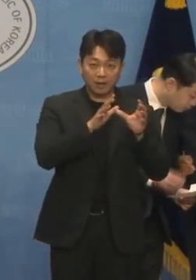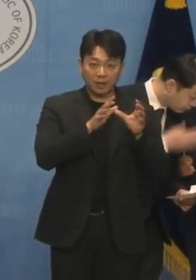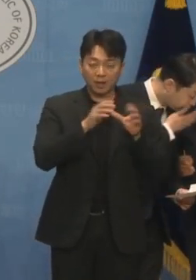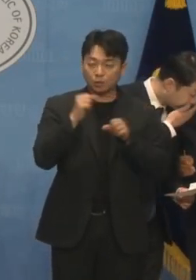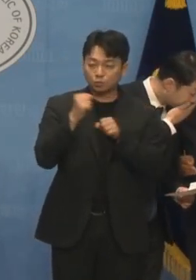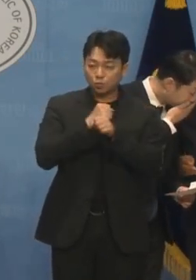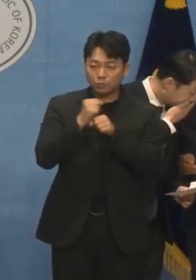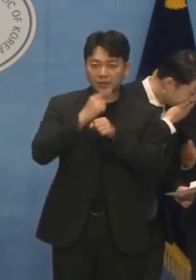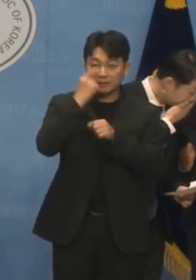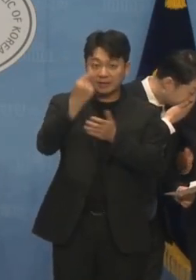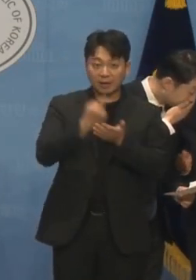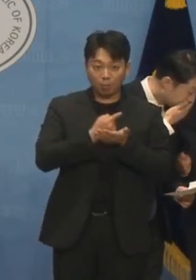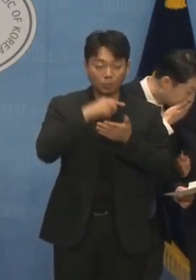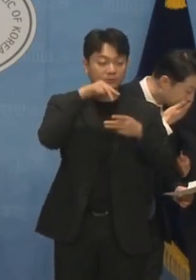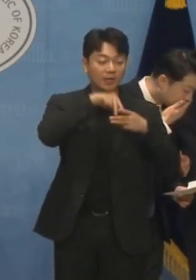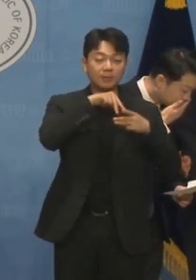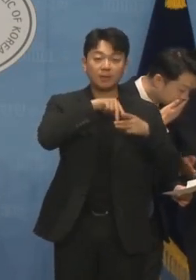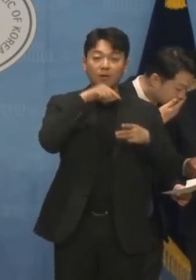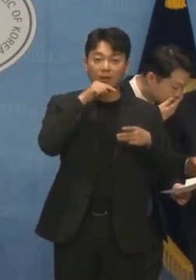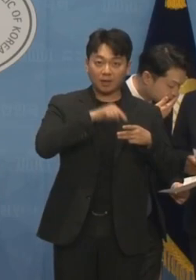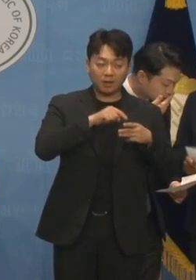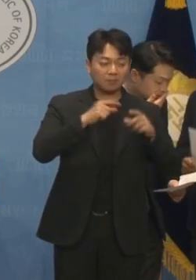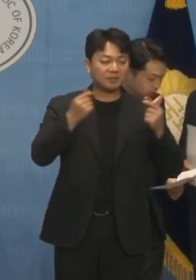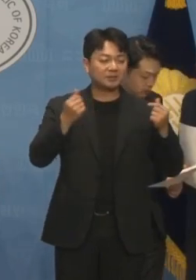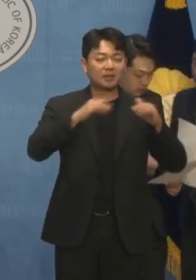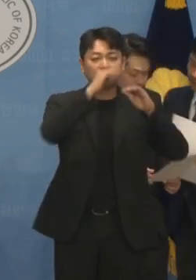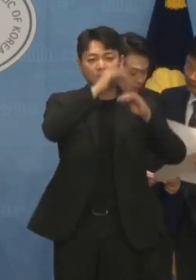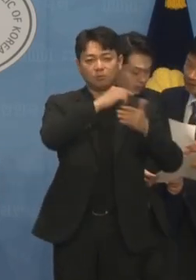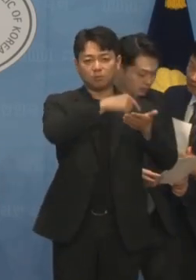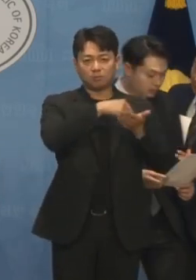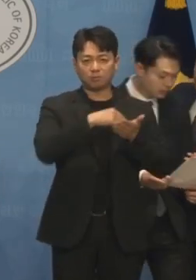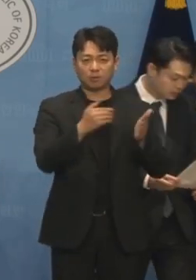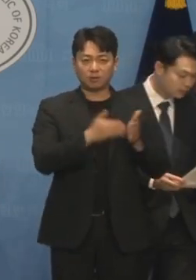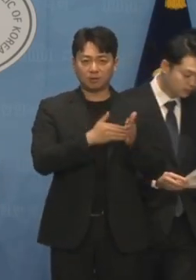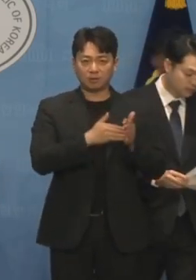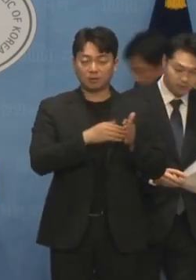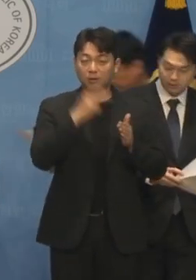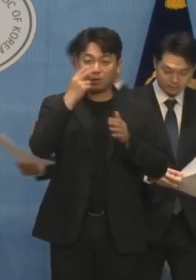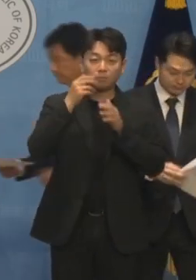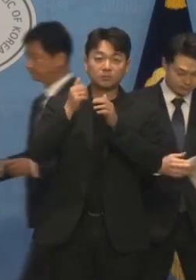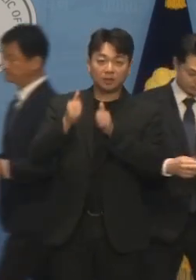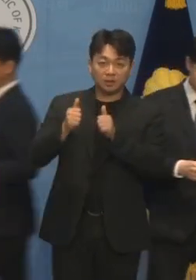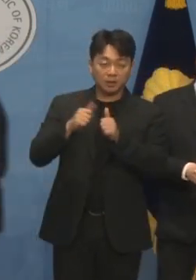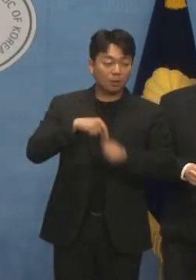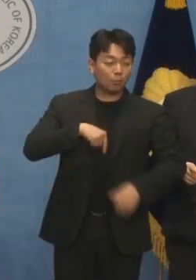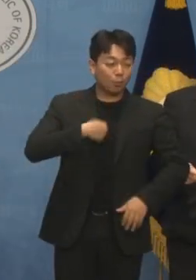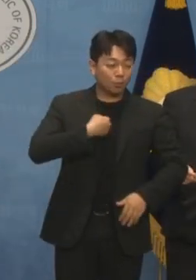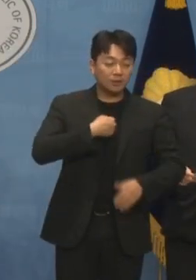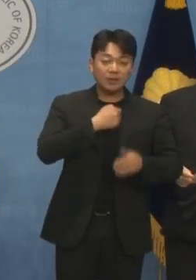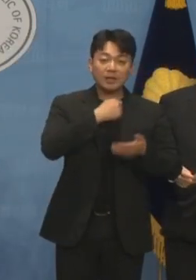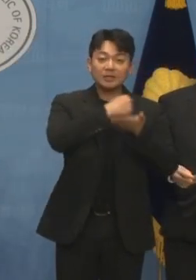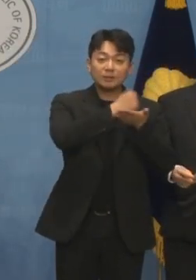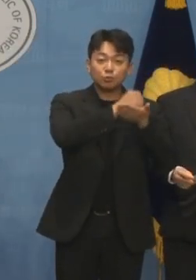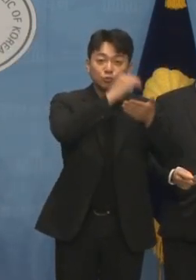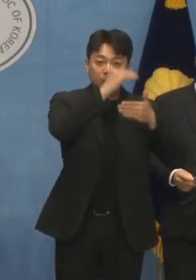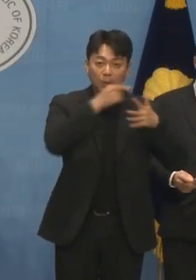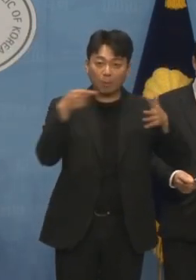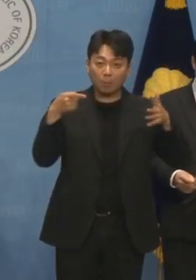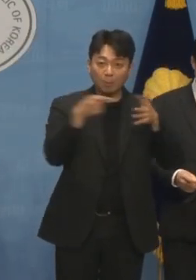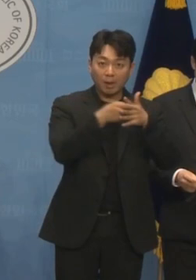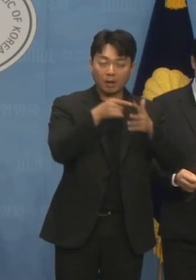비슷한 내용에 제보와 원이 들어옵니다 찰이 본인의 금융 거래 계좌를 들여다봤다는